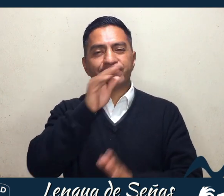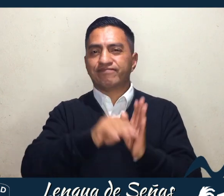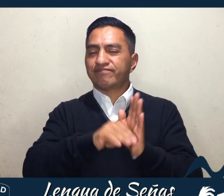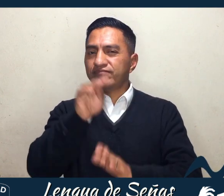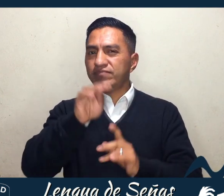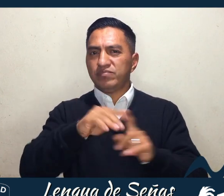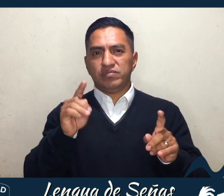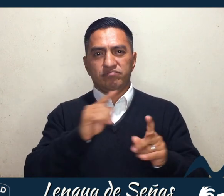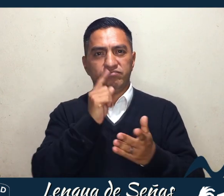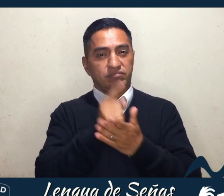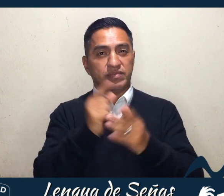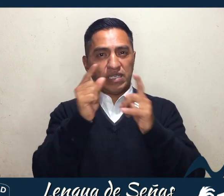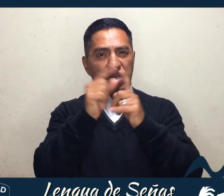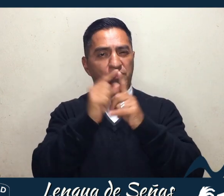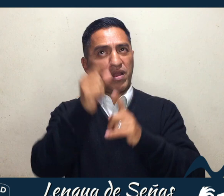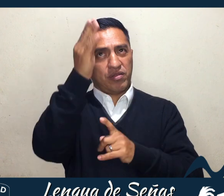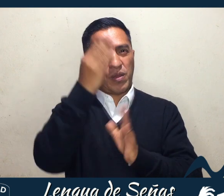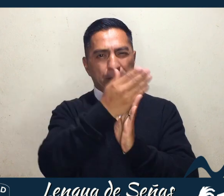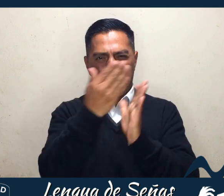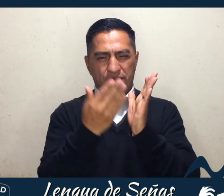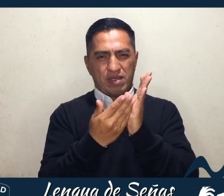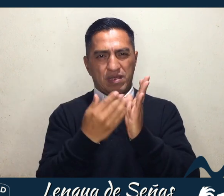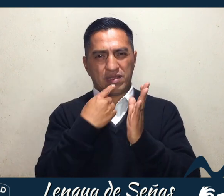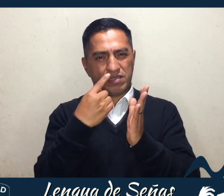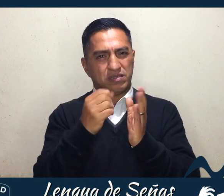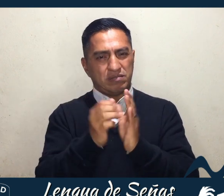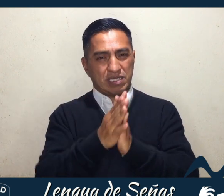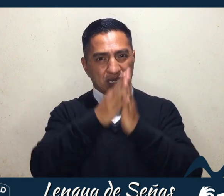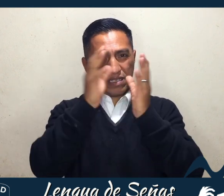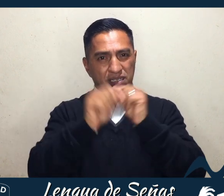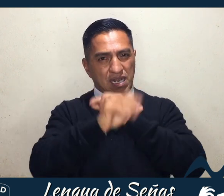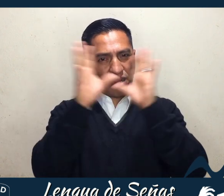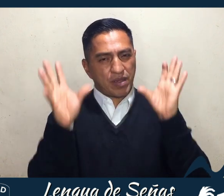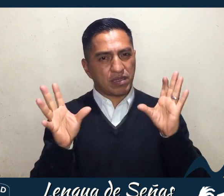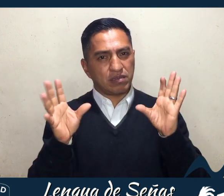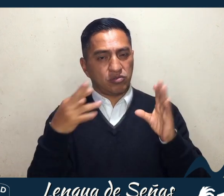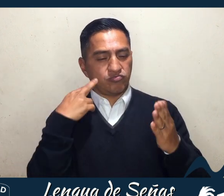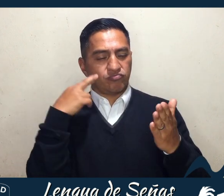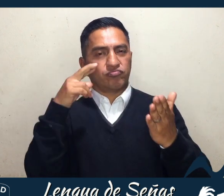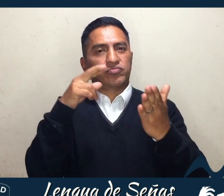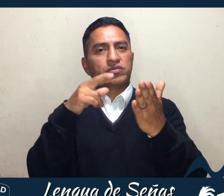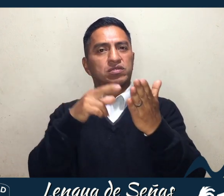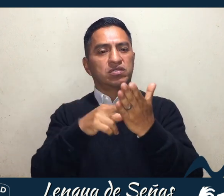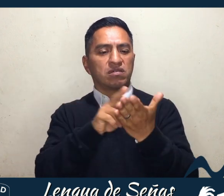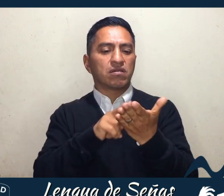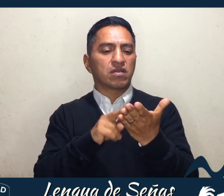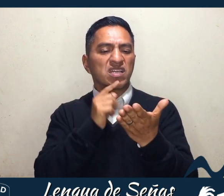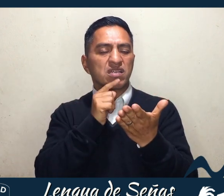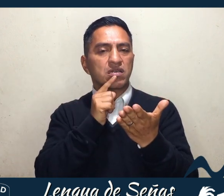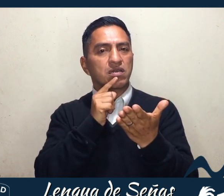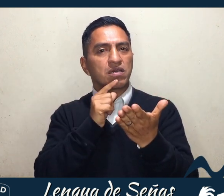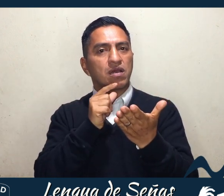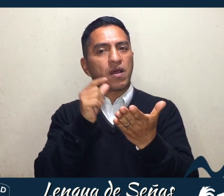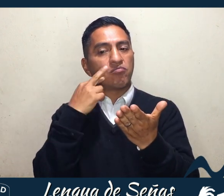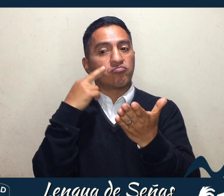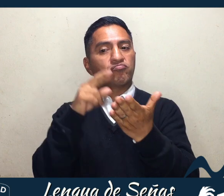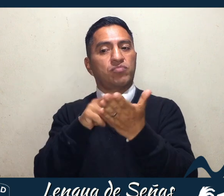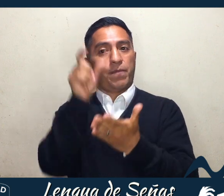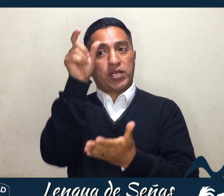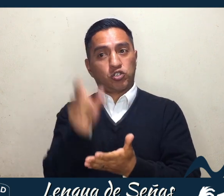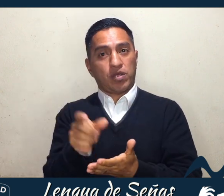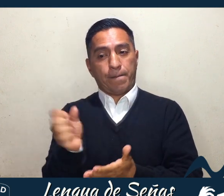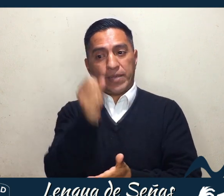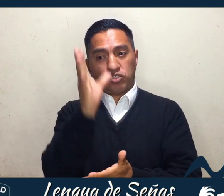esta área, pero la palabra de Dios nos dice claramente de que nosotros tenemos que reconocer dignamente con un